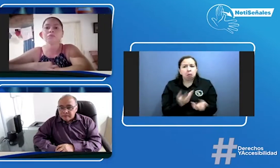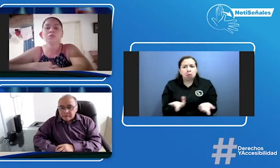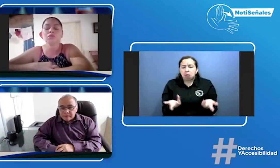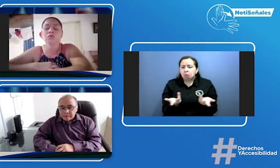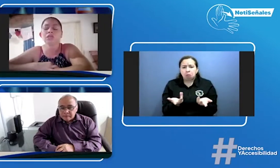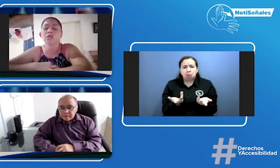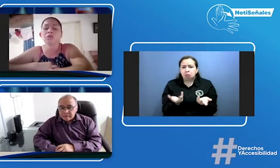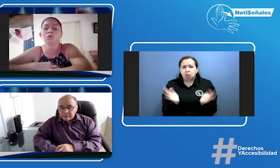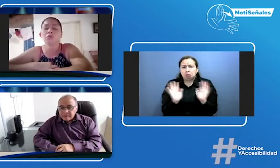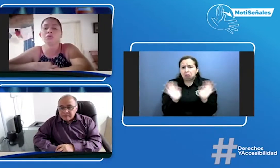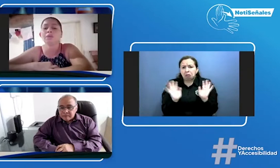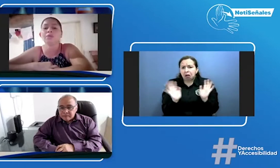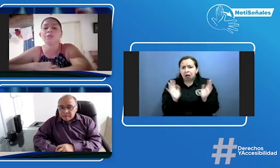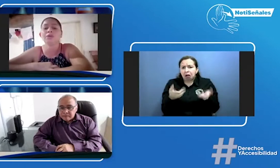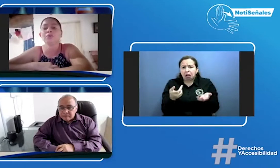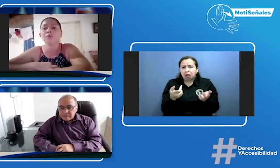no, o sea, no nos respondieron como tal.